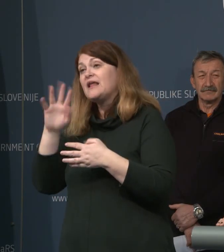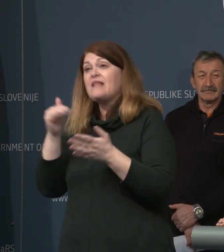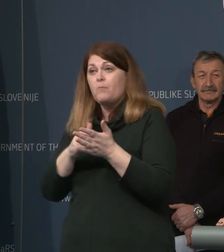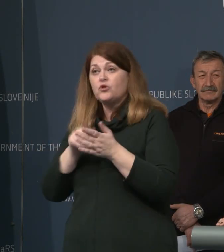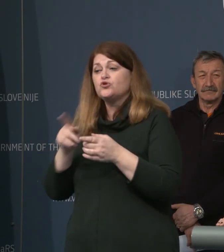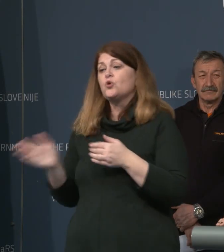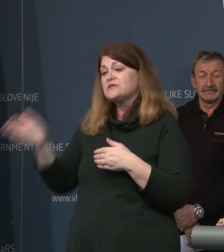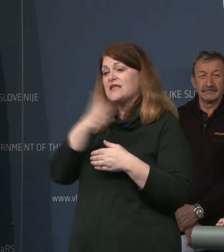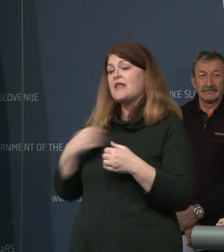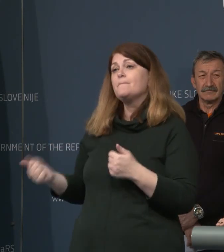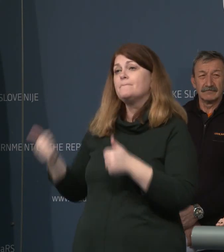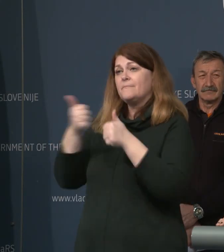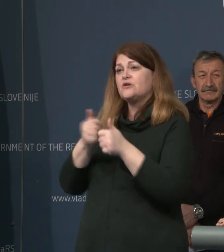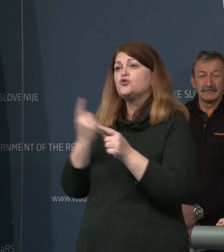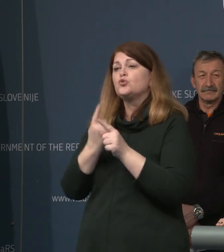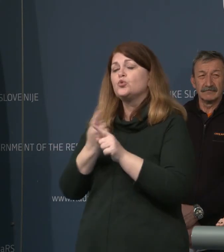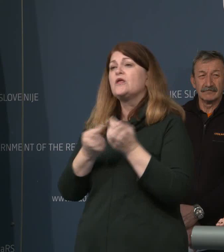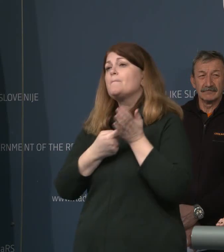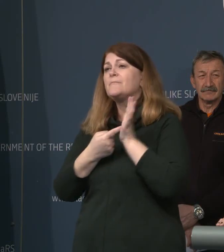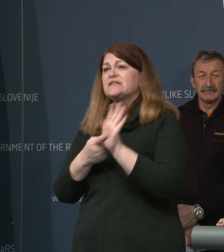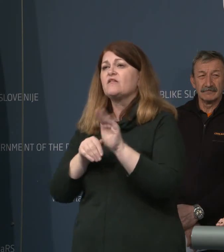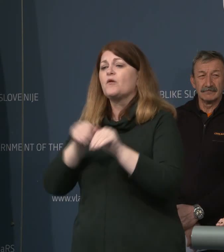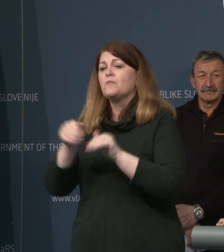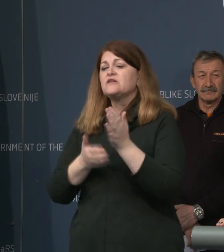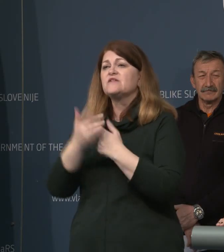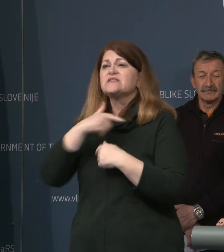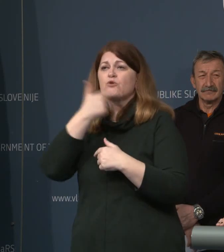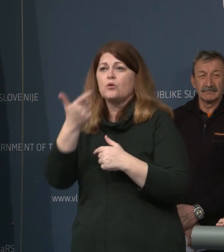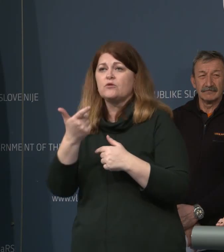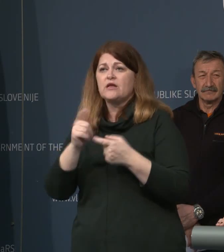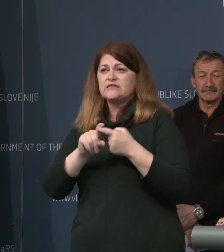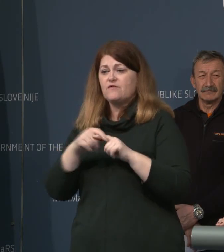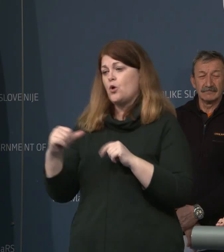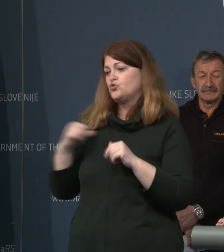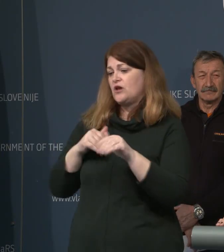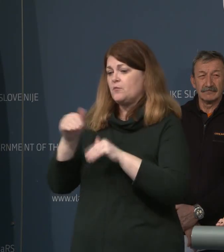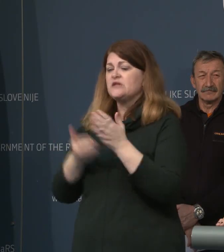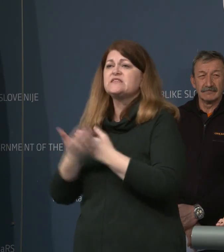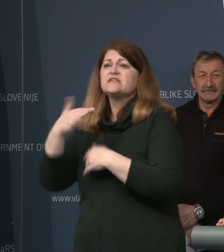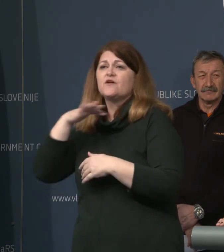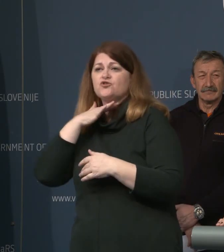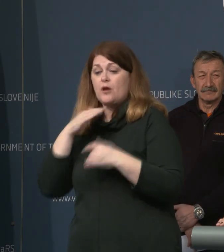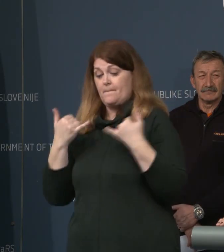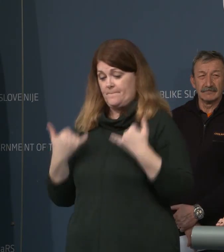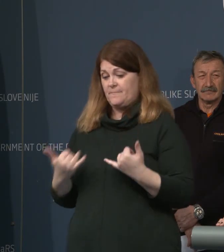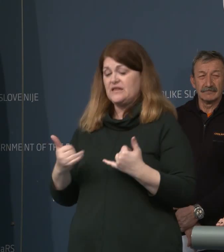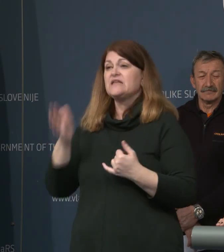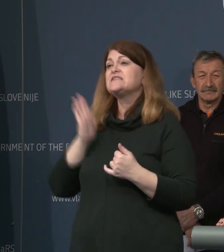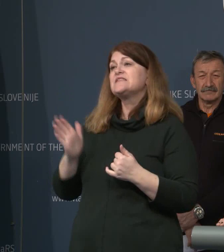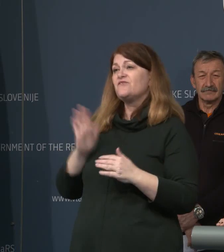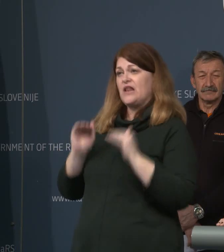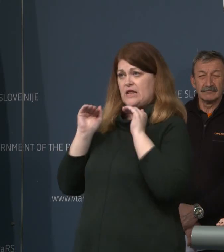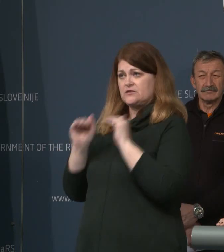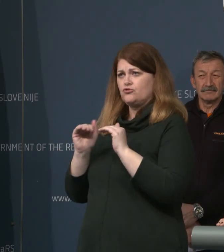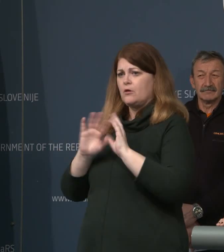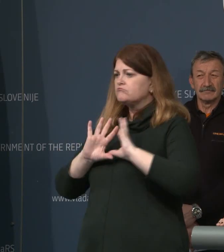potrebe, so se nam pridružili tudi predstavniki ministrstva za zunanje zadeve, včeraj ministrstva za šolstvo, pa danes civilne